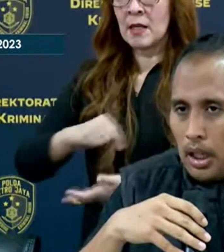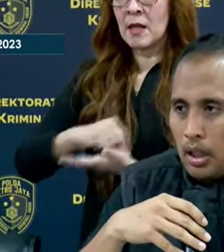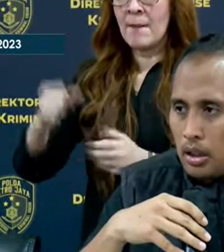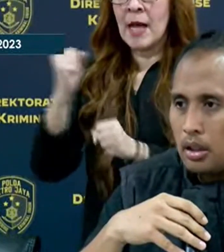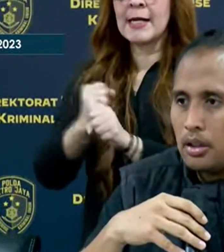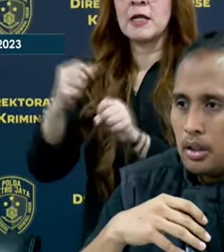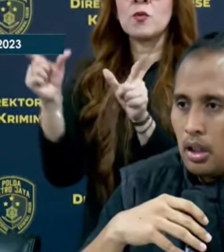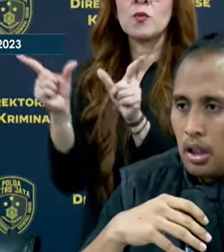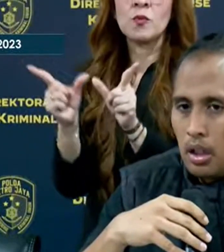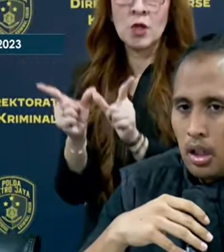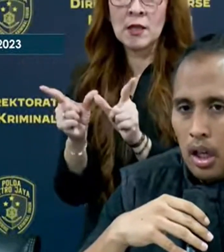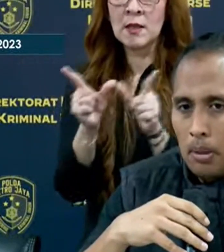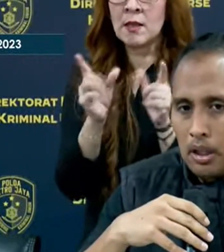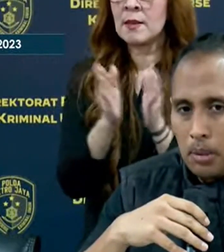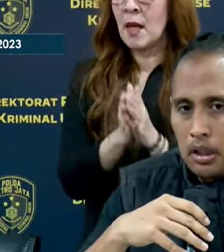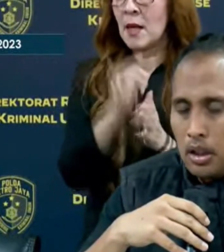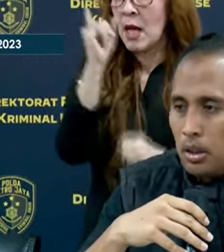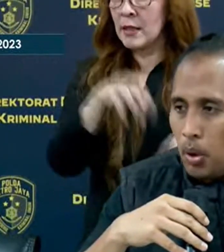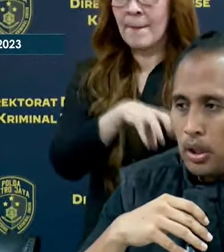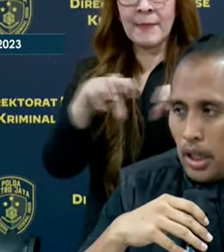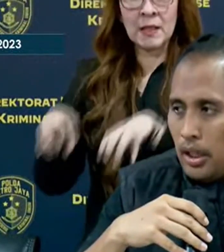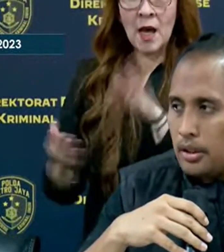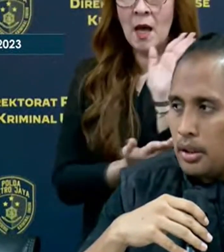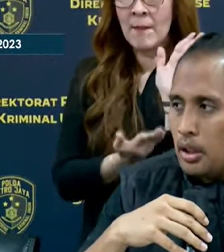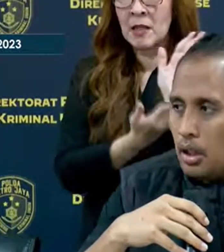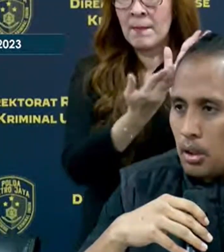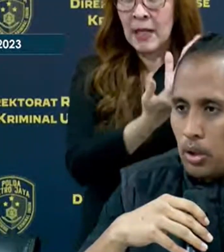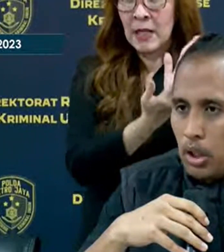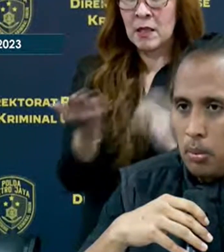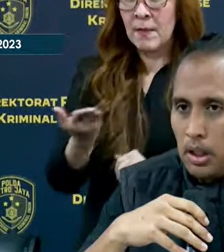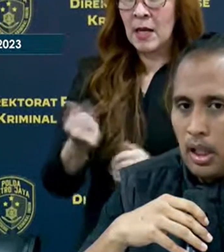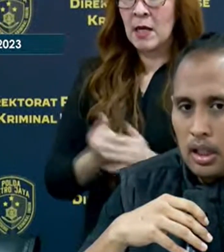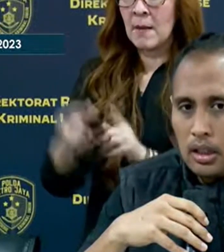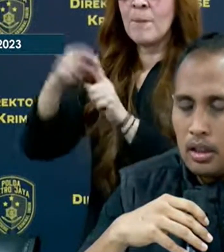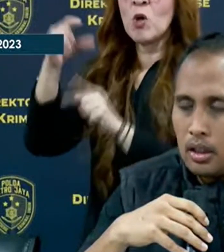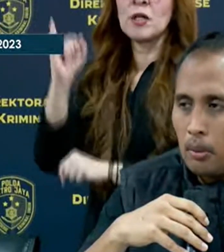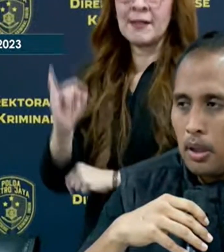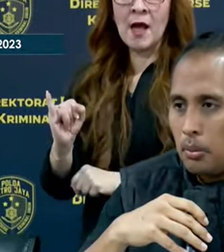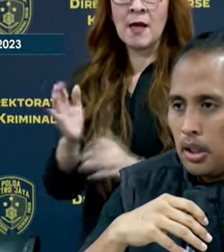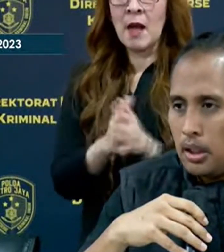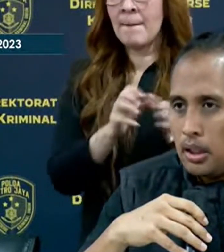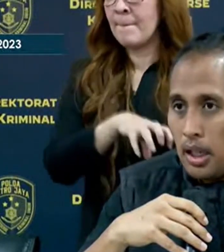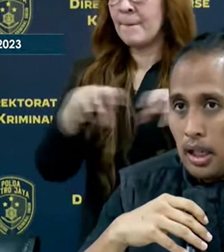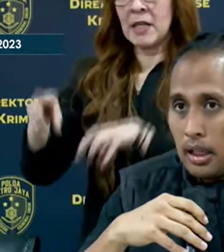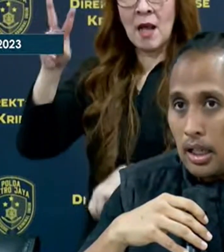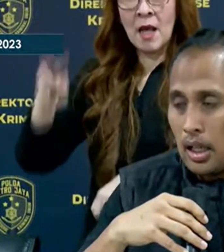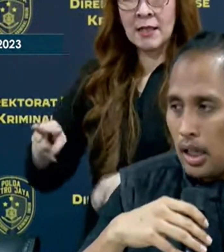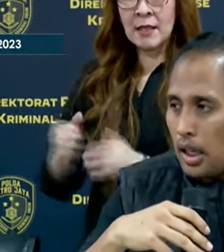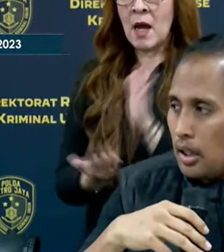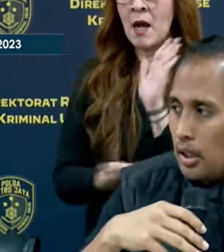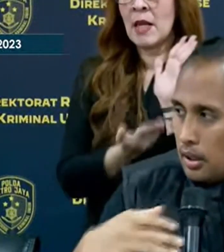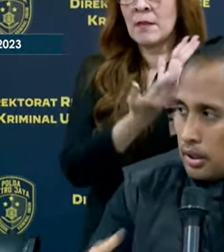berpindah ke apartemen di Pondok Indah kemudian berpindah lagi ke apartemen di daerah